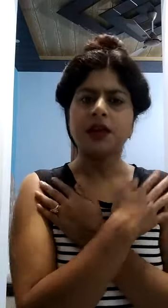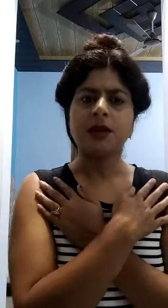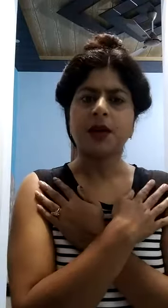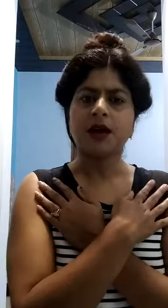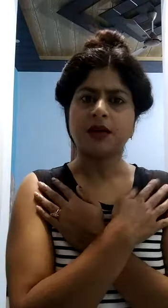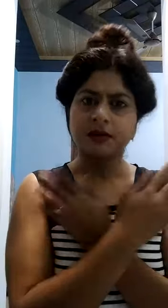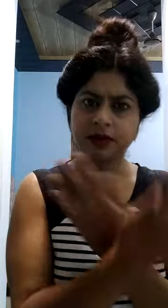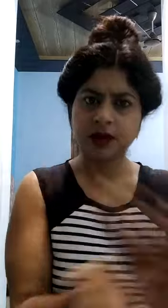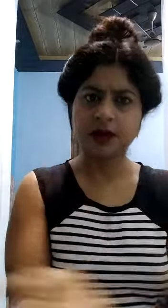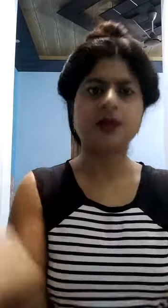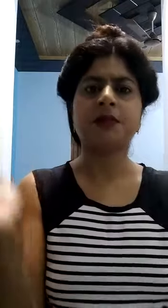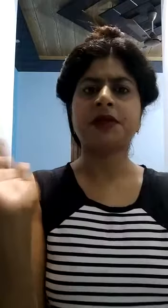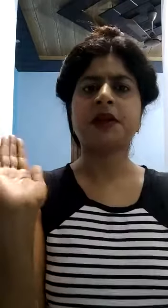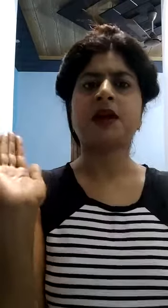मां तपस्या